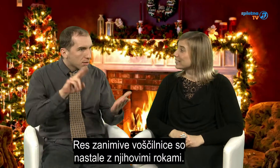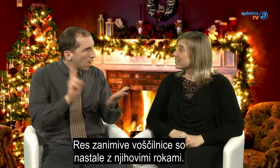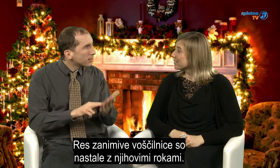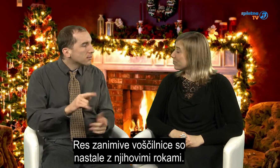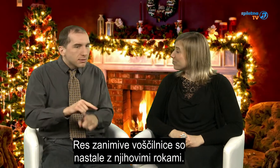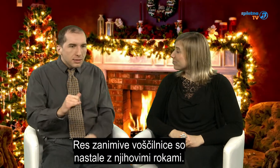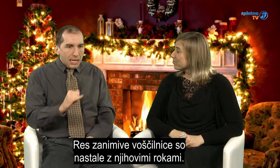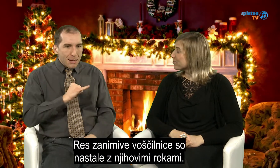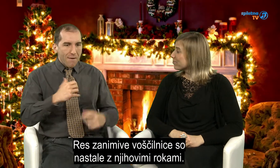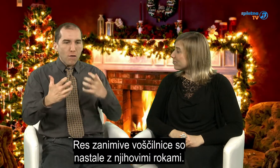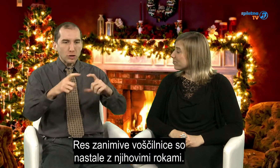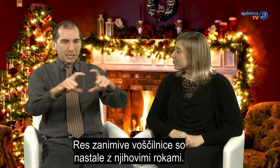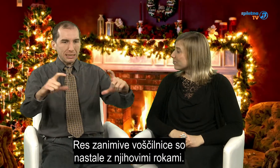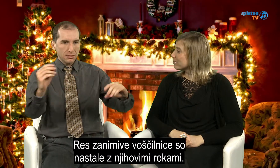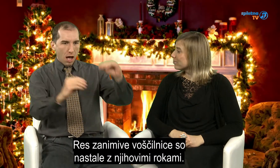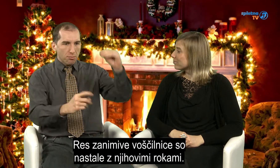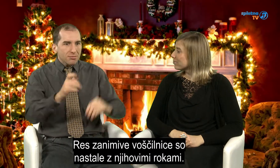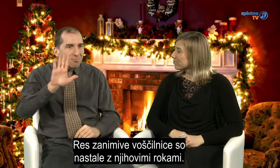Res zanimive voščilnice so nastale z njihovimi rokami.